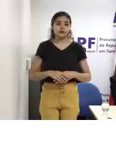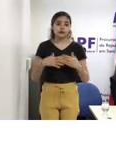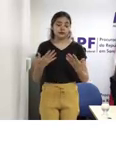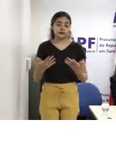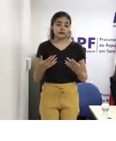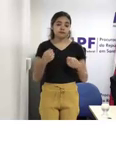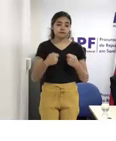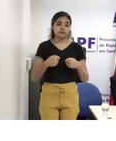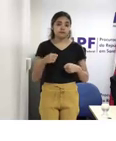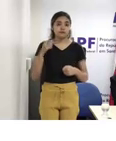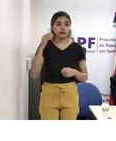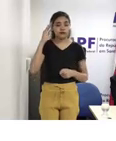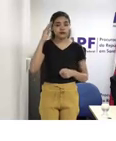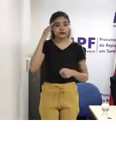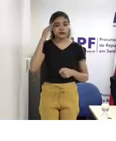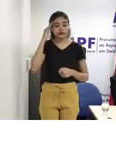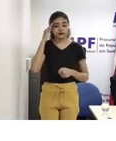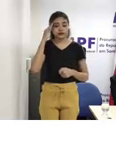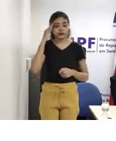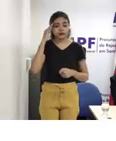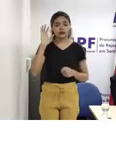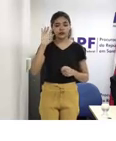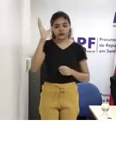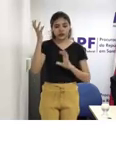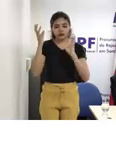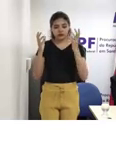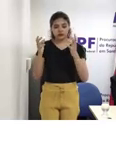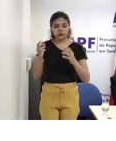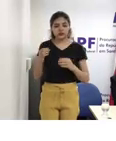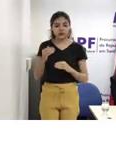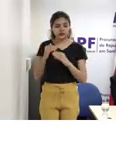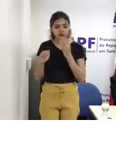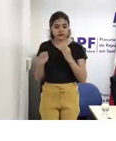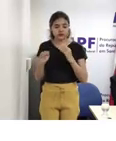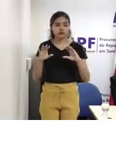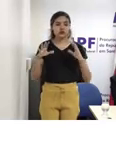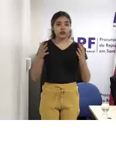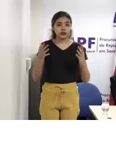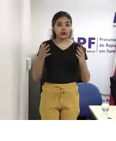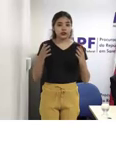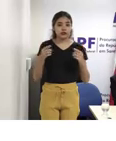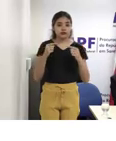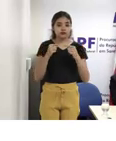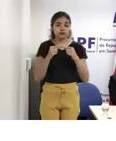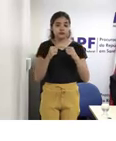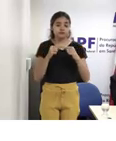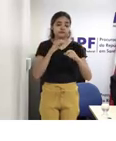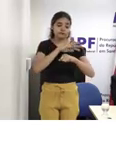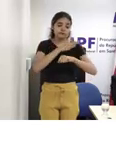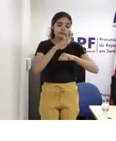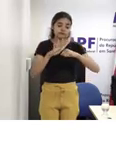abusada então o primeiro ponto é a conversa da Família com as crianças com os adolescentes para essa informação